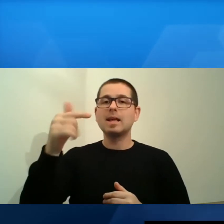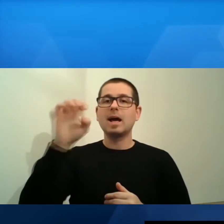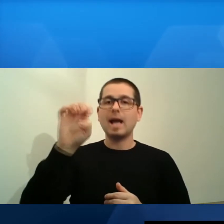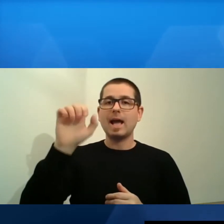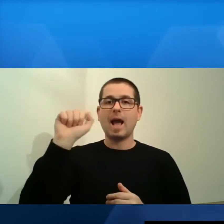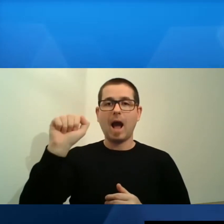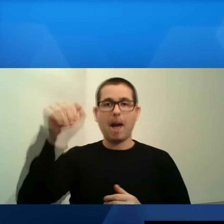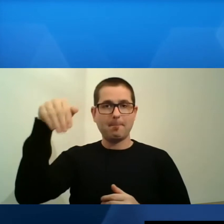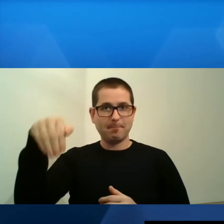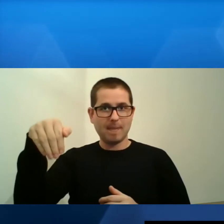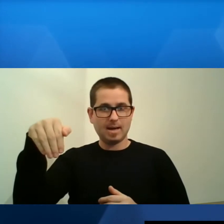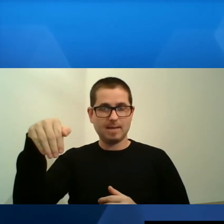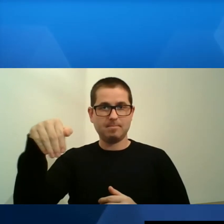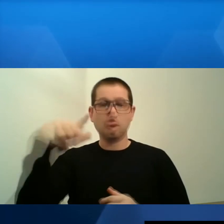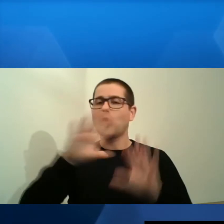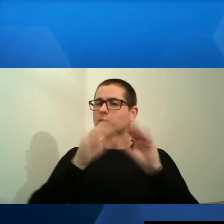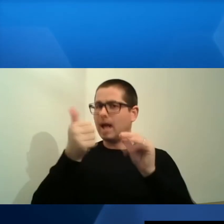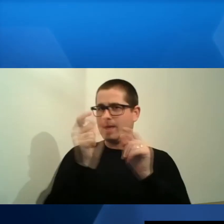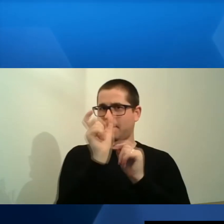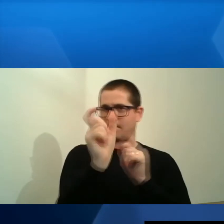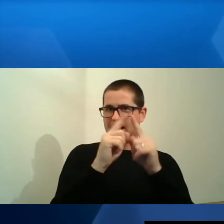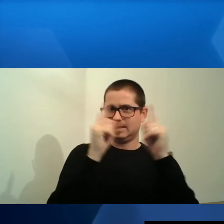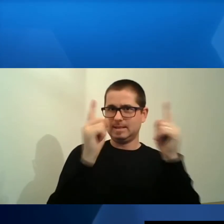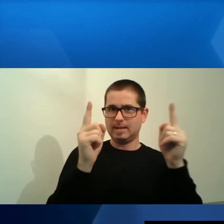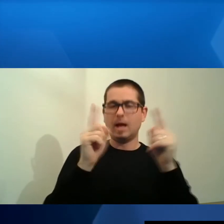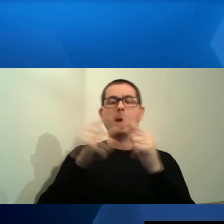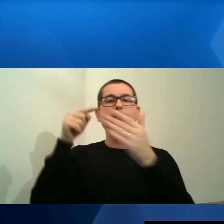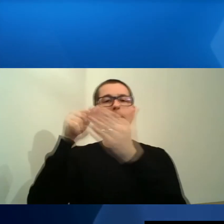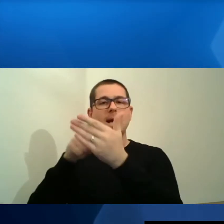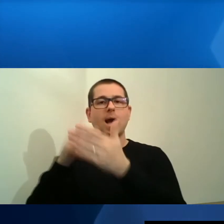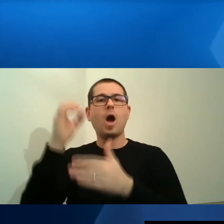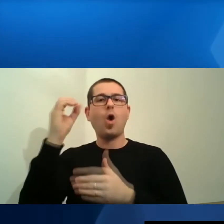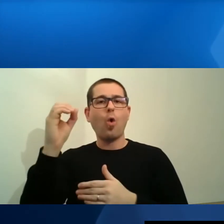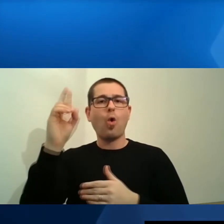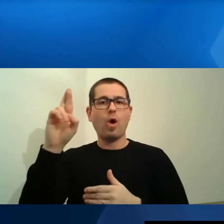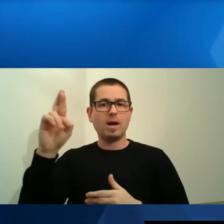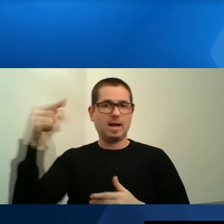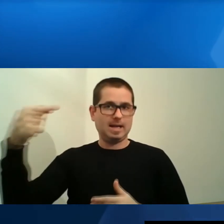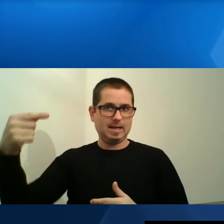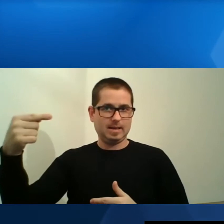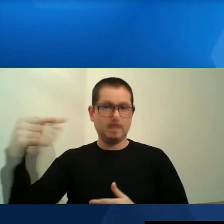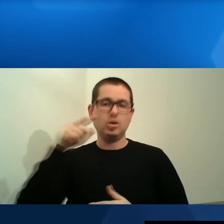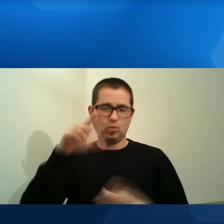www.audacity.team, to je vse ena beseda, .org. Tukaj se najde.